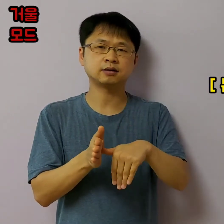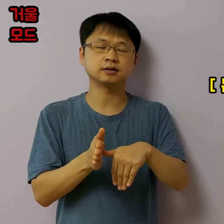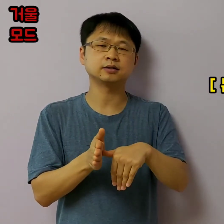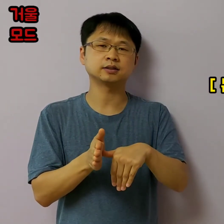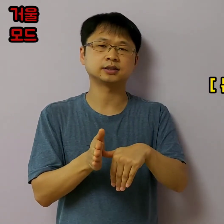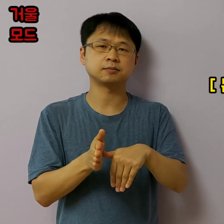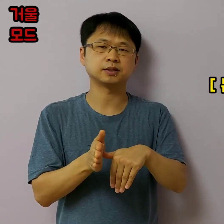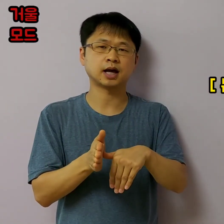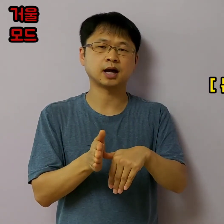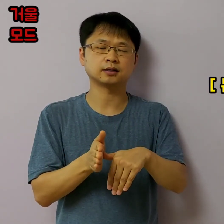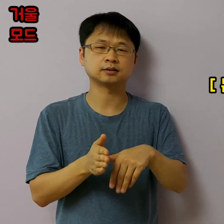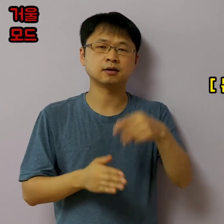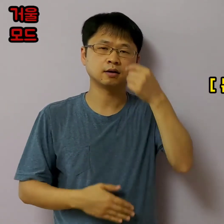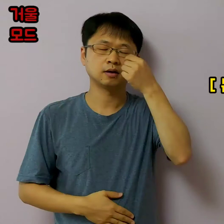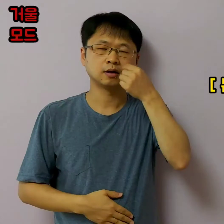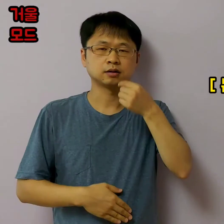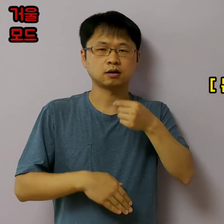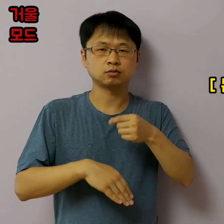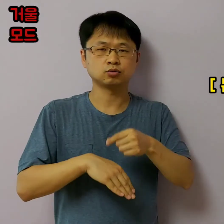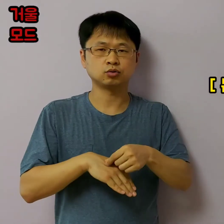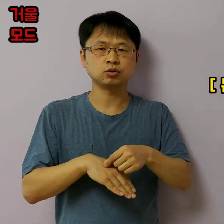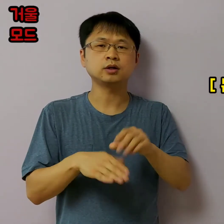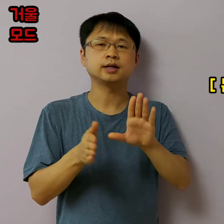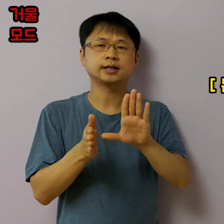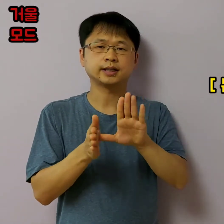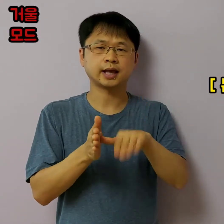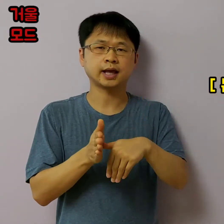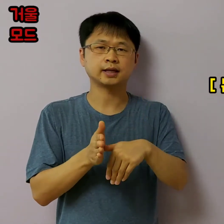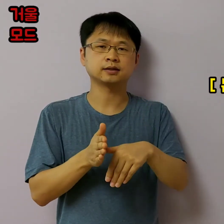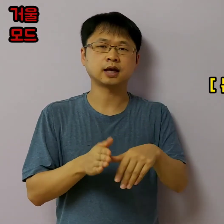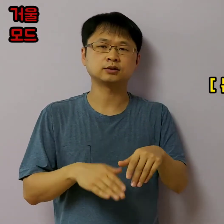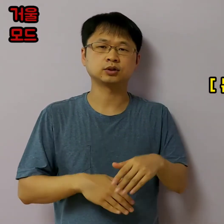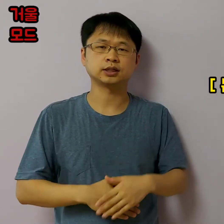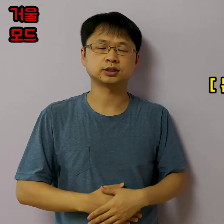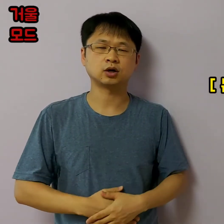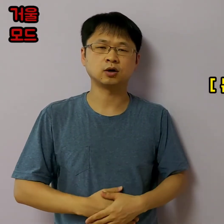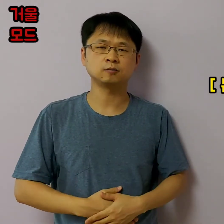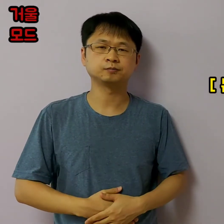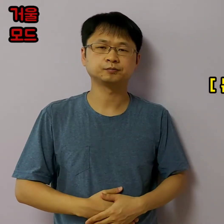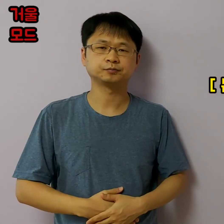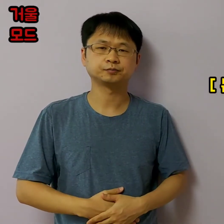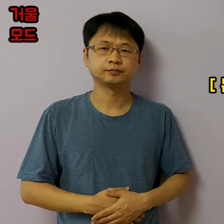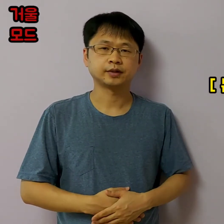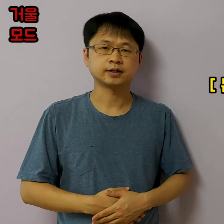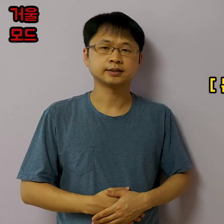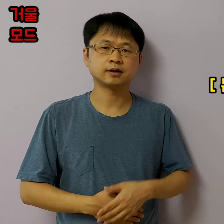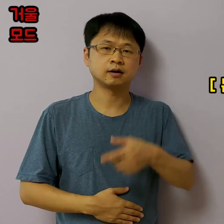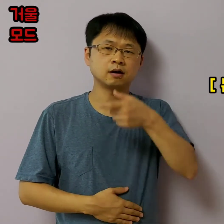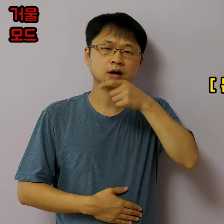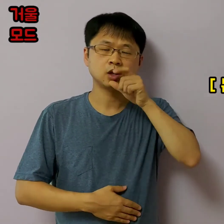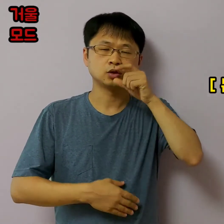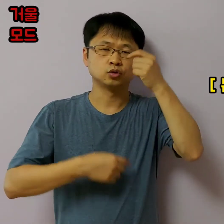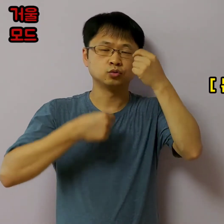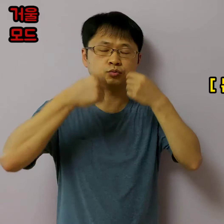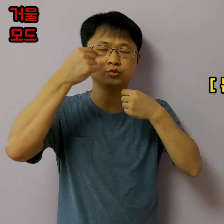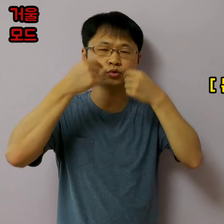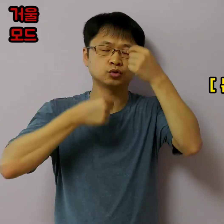시절 이런 뜻이 됩니다. 그래서 떨굴 때 이렇게 할 수 있겠죠. 네, 그래서